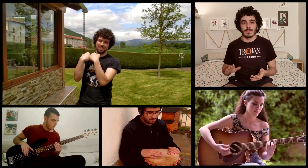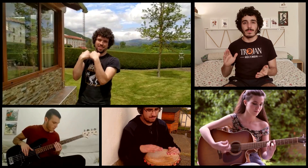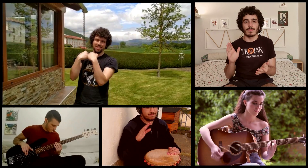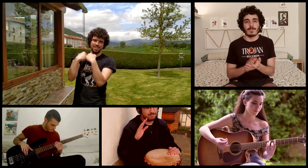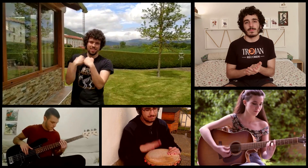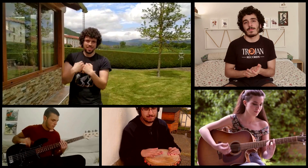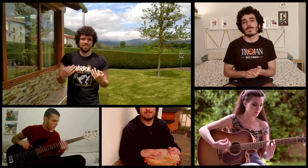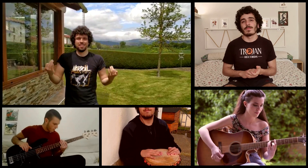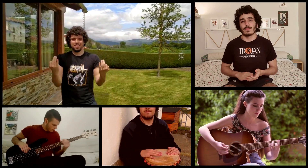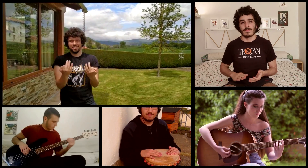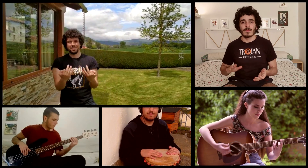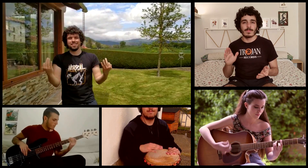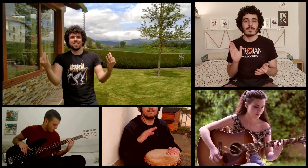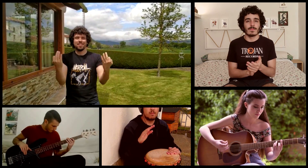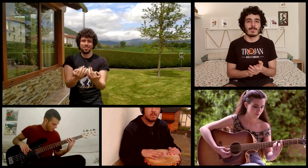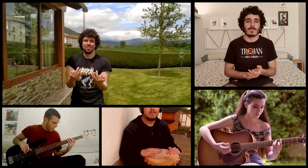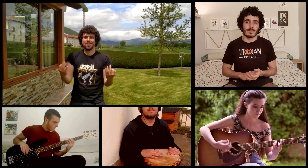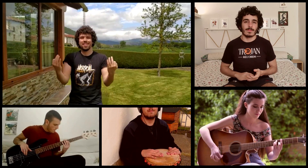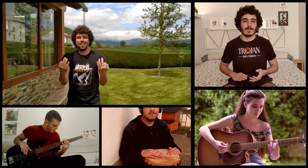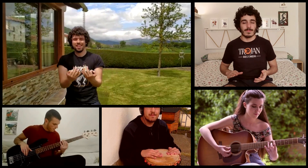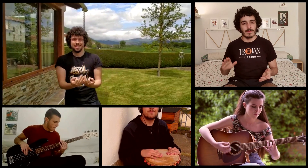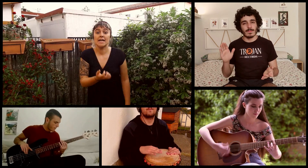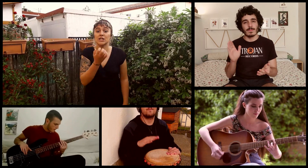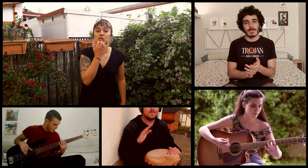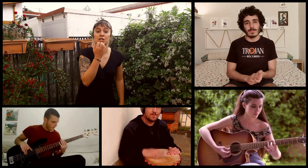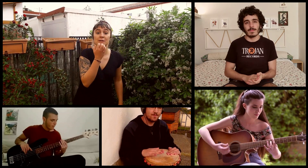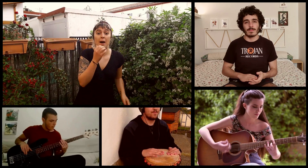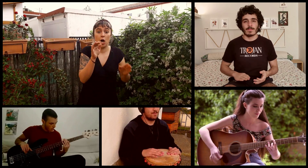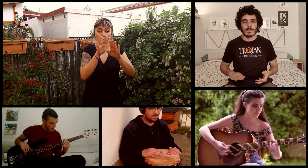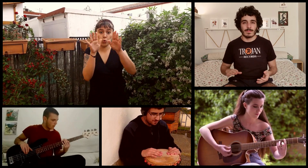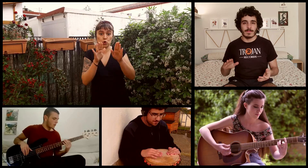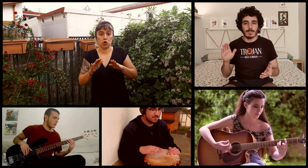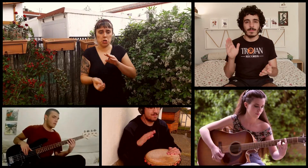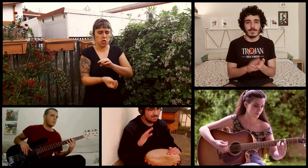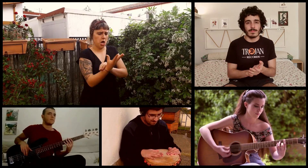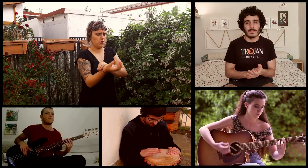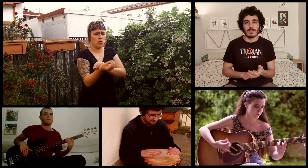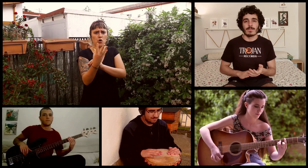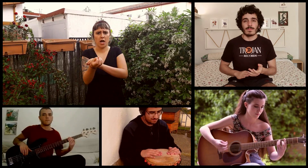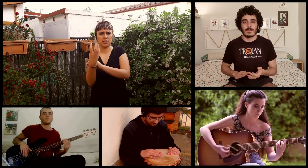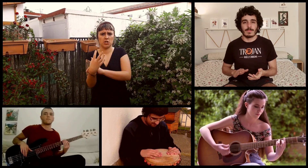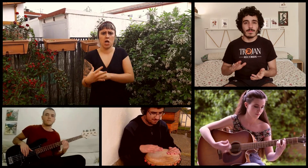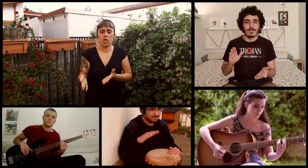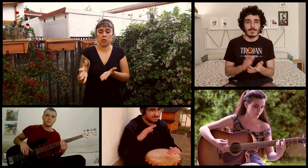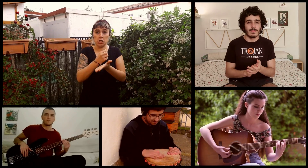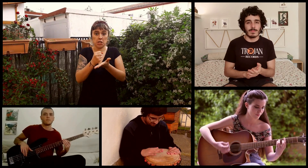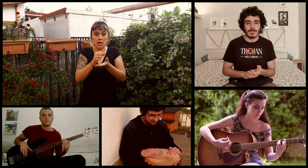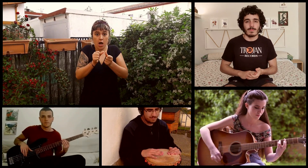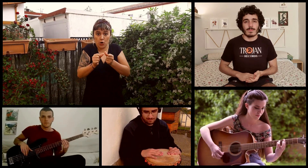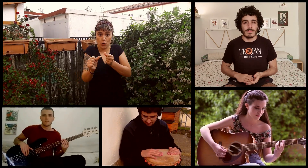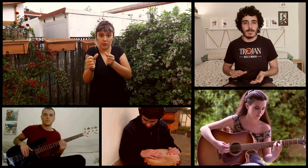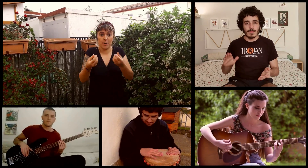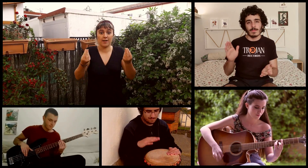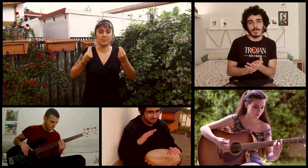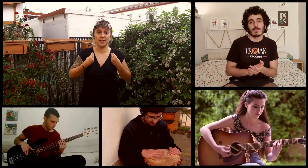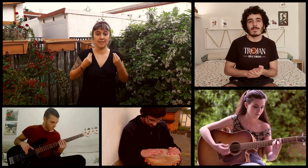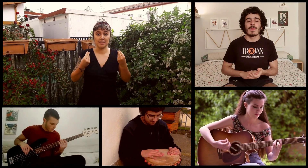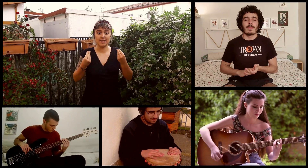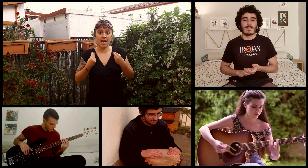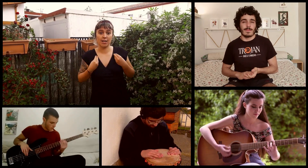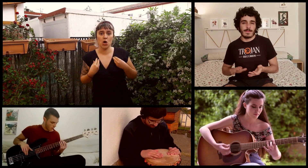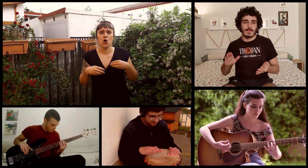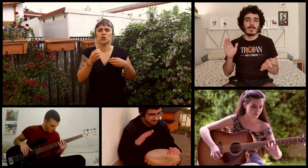honako hau xuxurratu zidan, sima guztiak loratzen dira